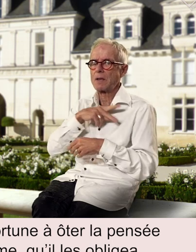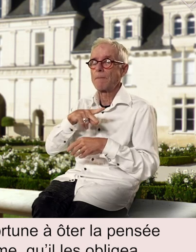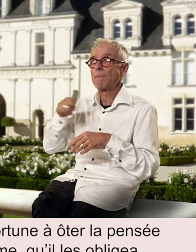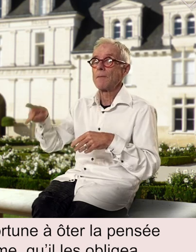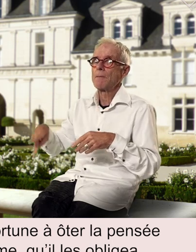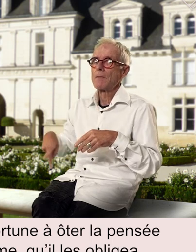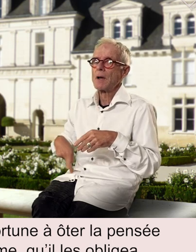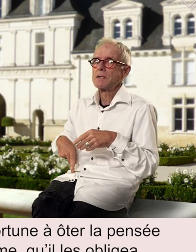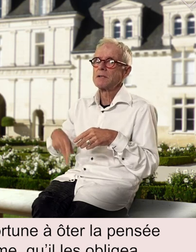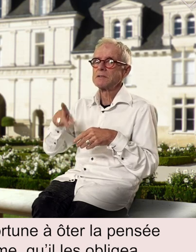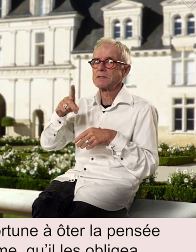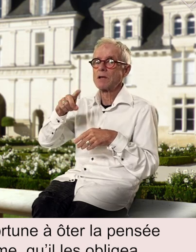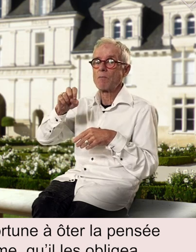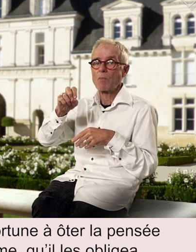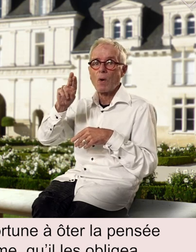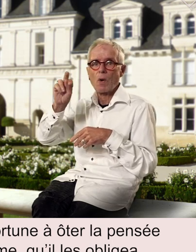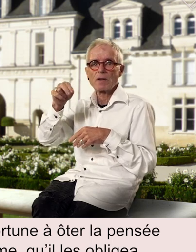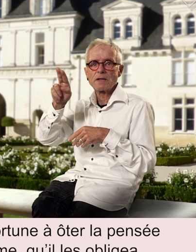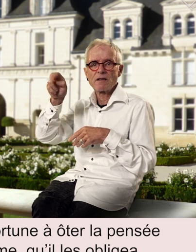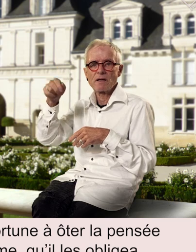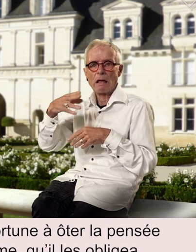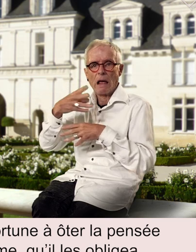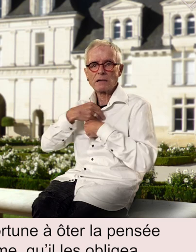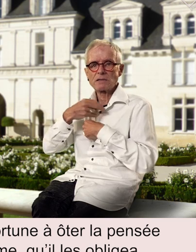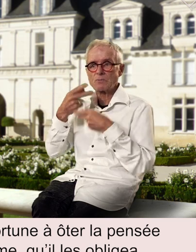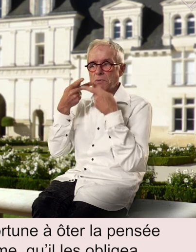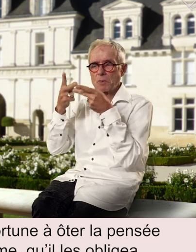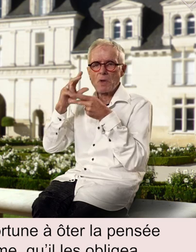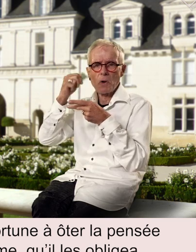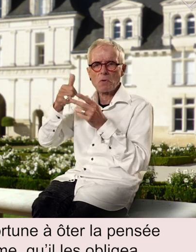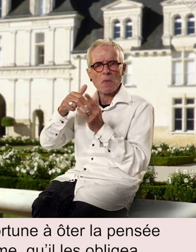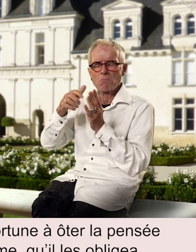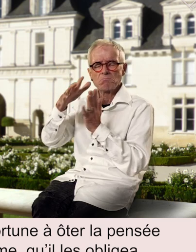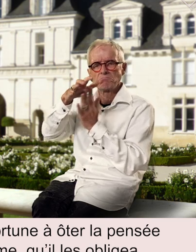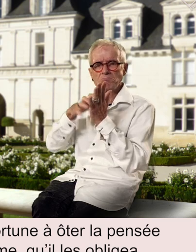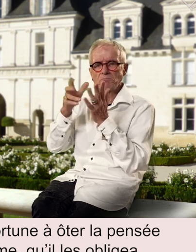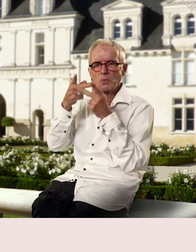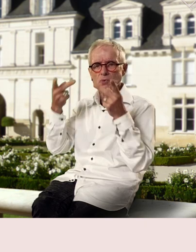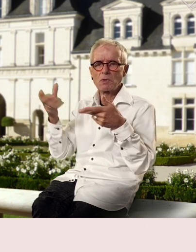Portien, dont on avait déjà parlé, ce qui fut conclu et publié dès le lendemain.